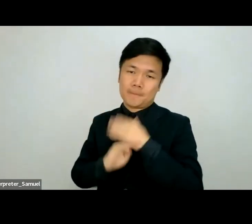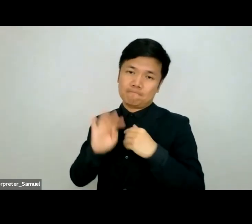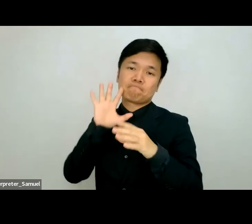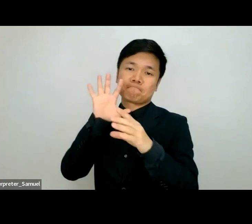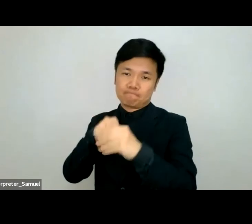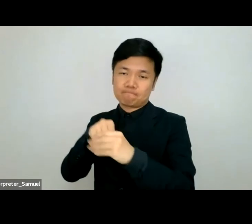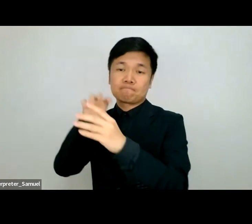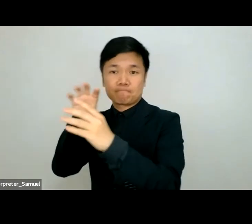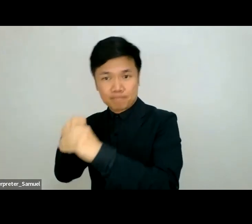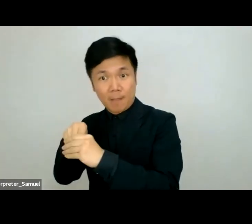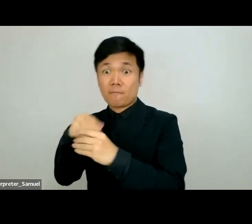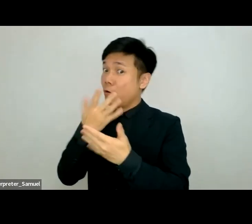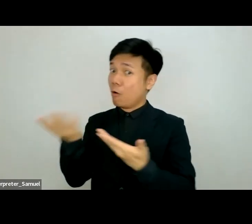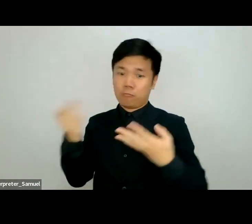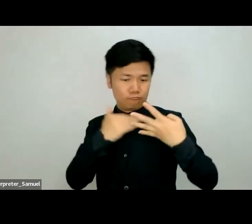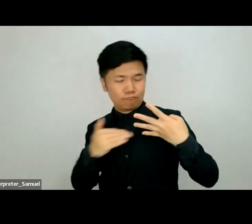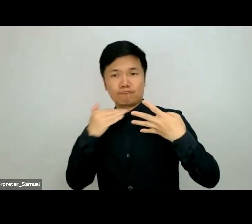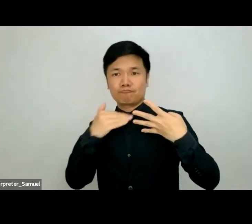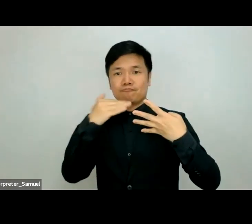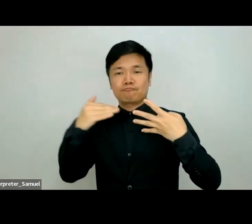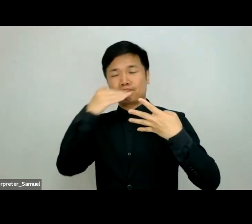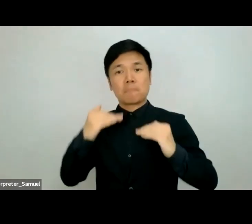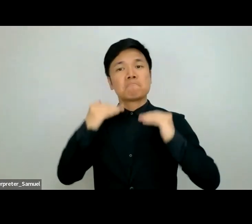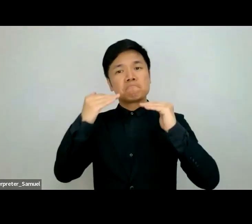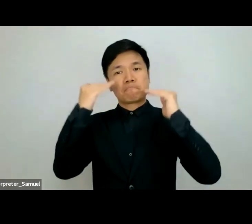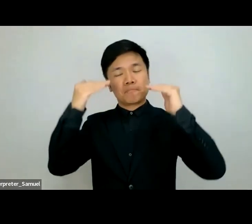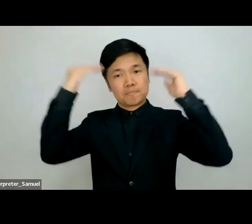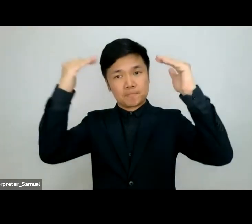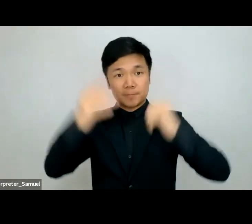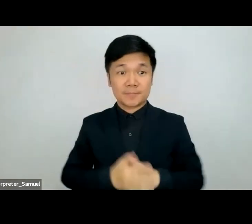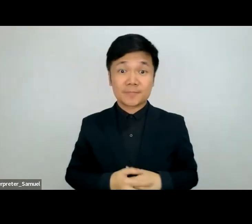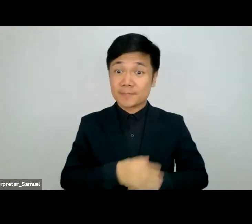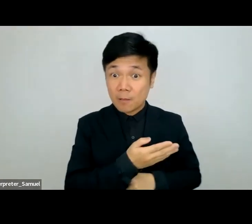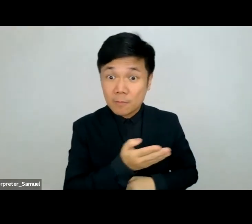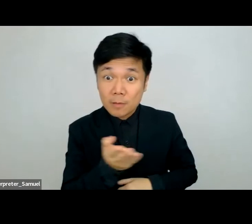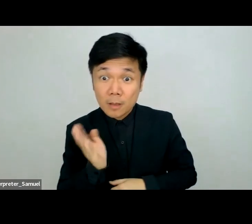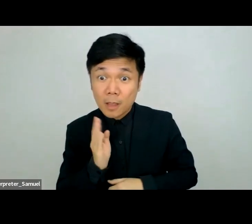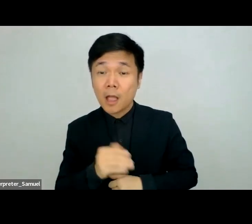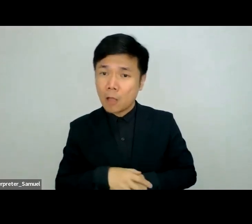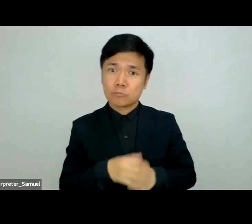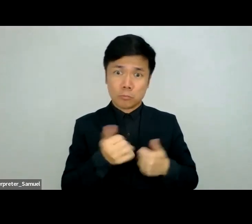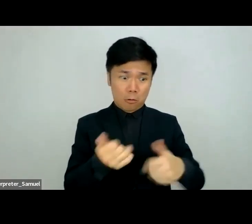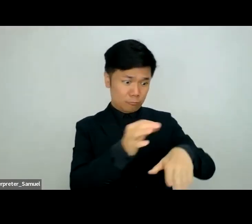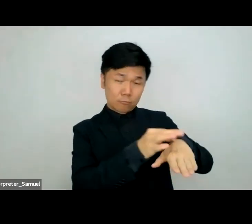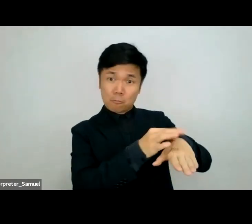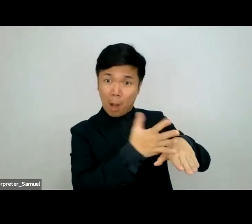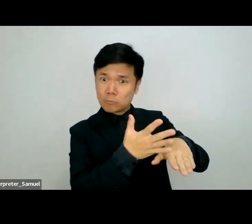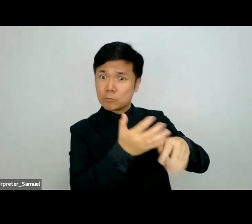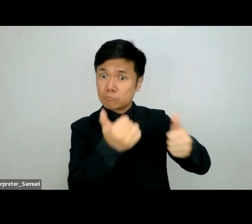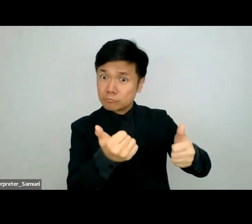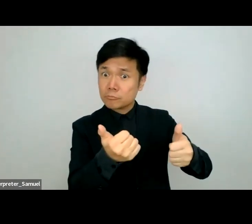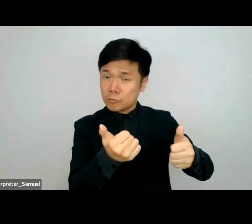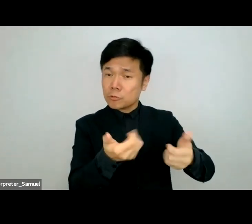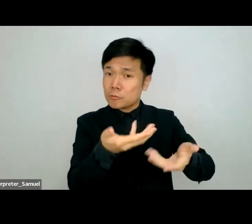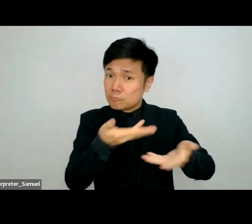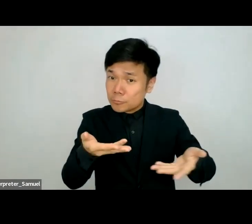les parties prenantes sur l'importance de la participation des femmes handicapées dans la prise de décision en faveur